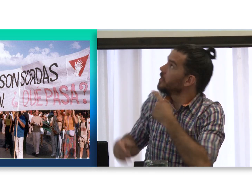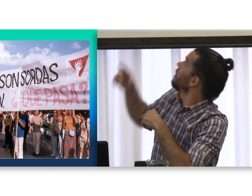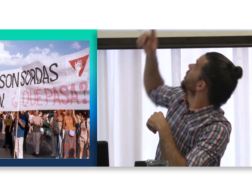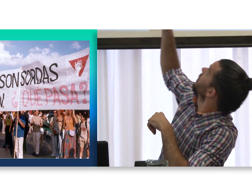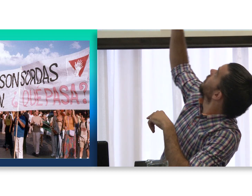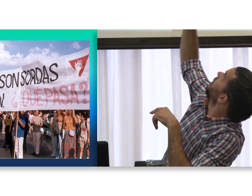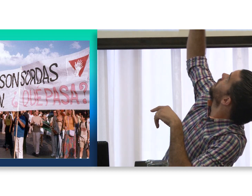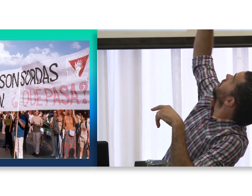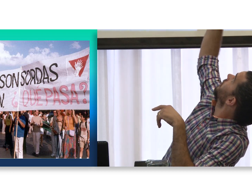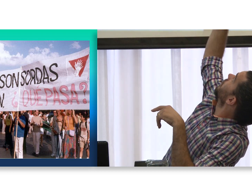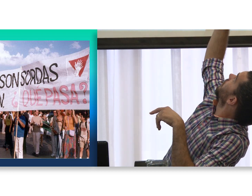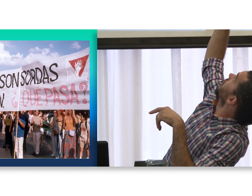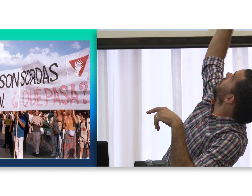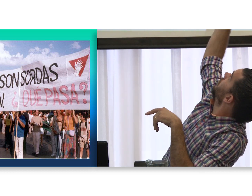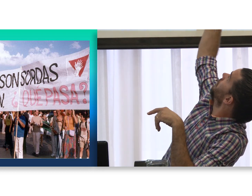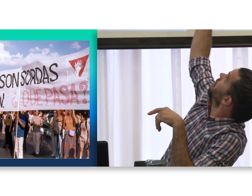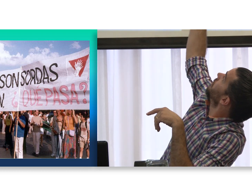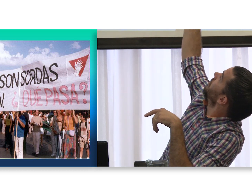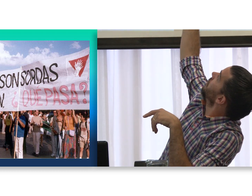Implante coclear, rectifique, sí.